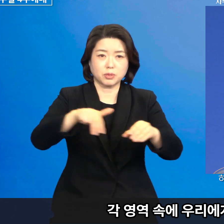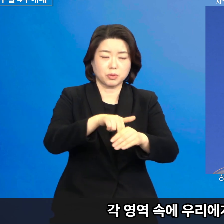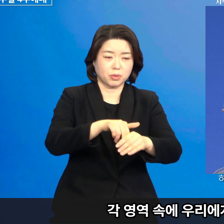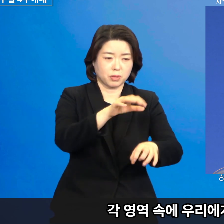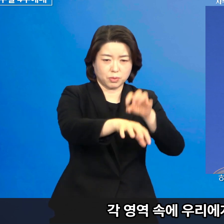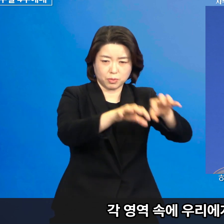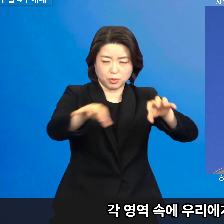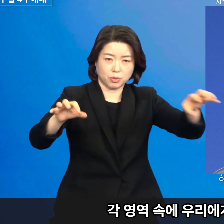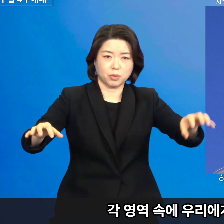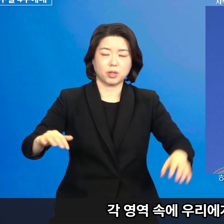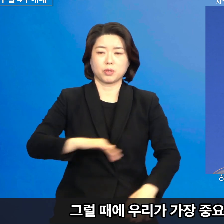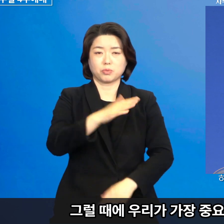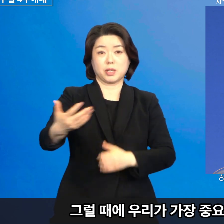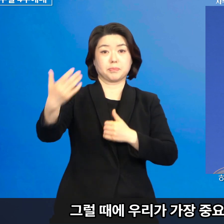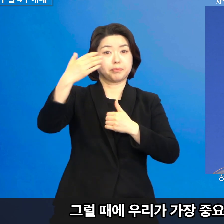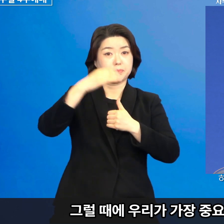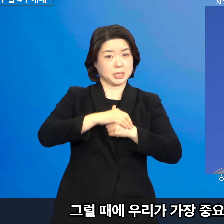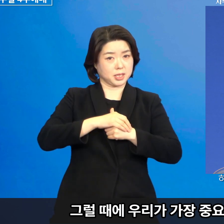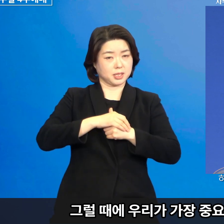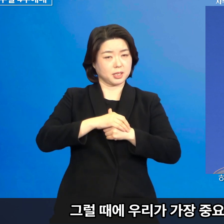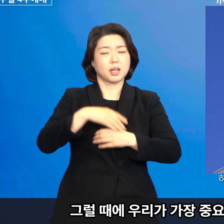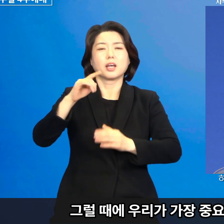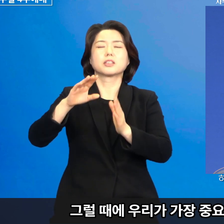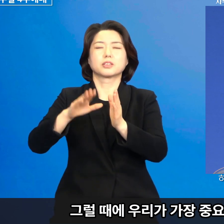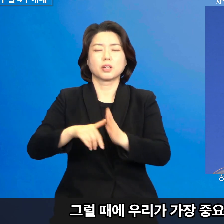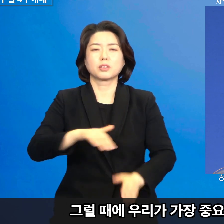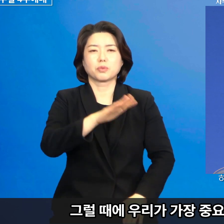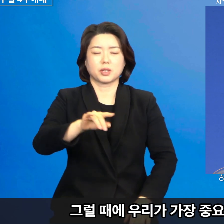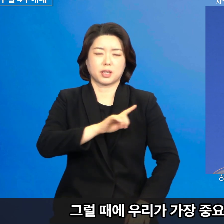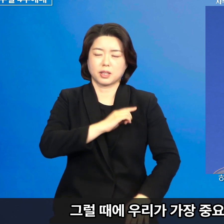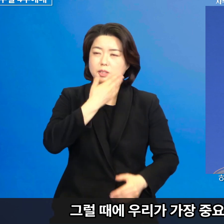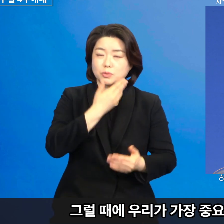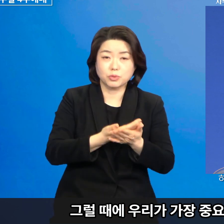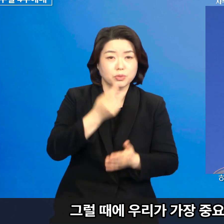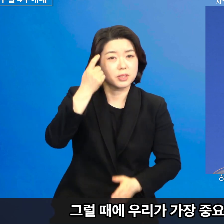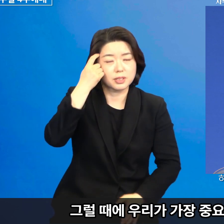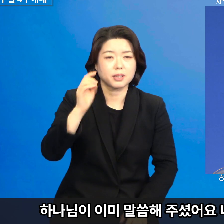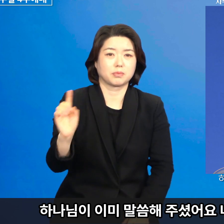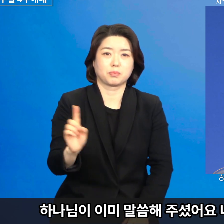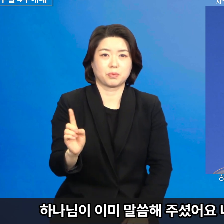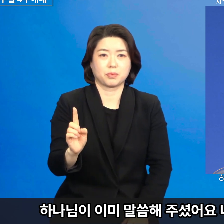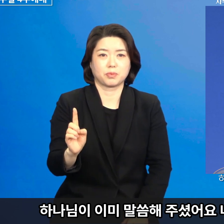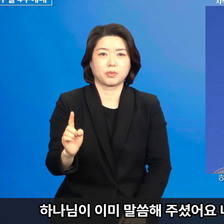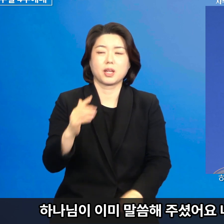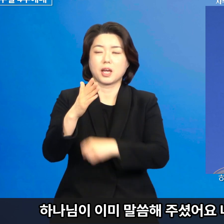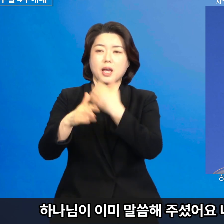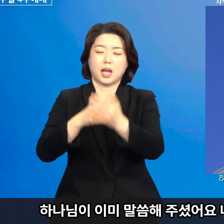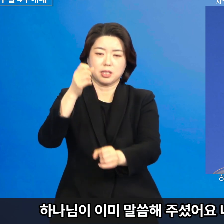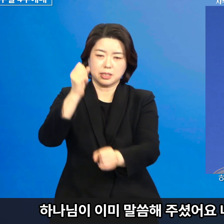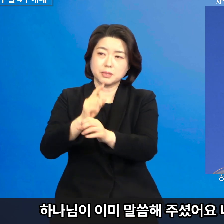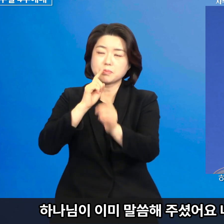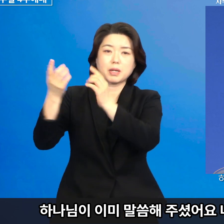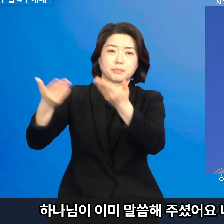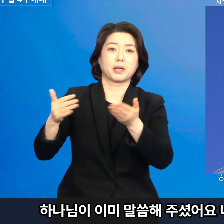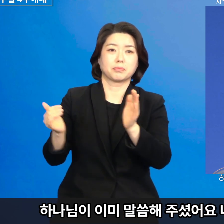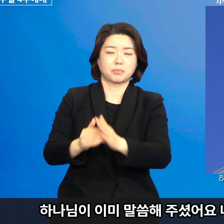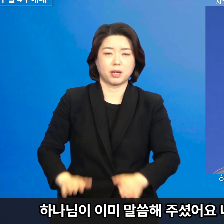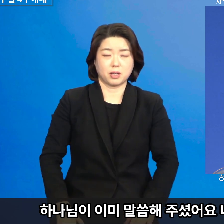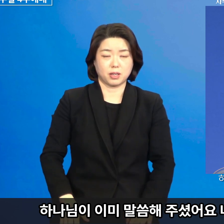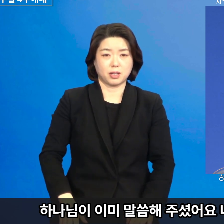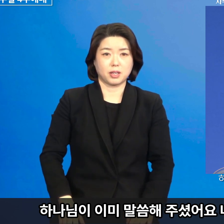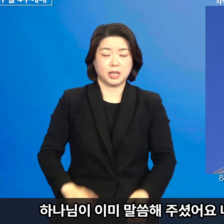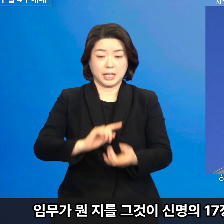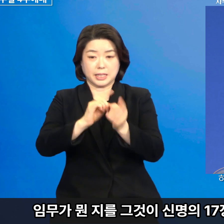우리에게 맡겨주셨습니다. 그럴 때에 우리가 가장 중요하게 여겨야 될 것이 뭐냐? 하나님이 이미 말씀해 주셨어요. 나귀들에게